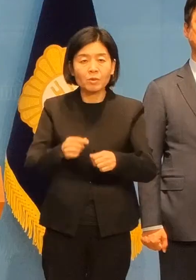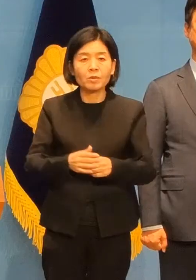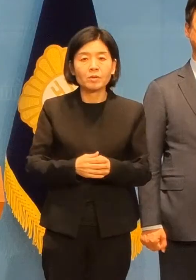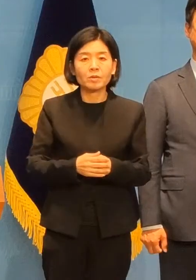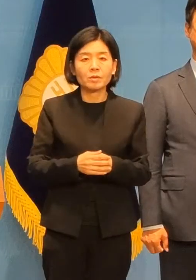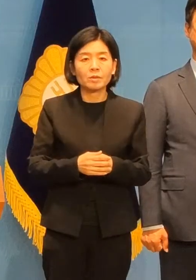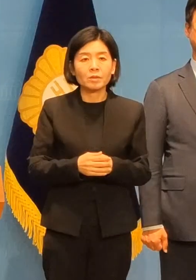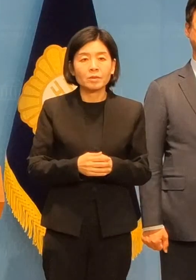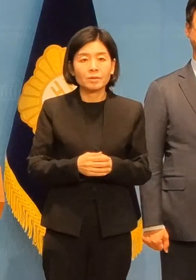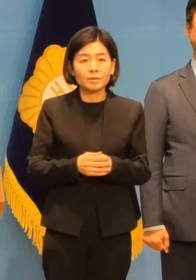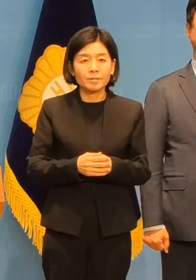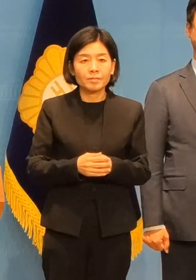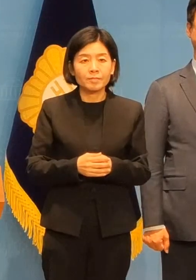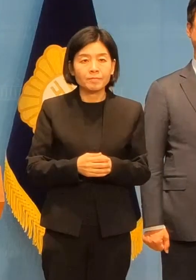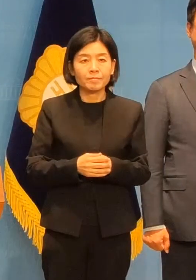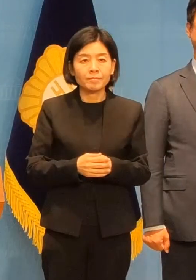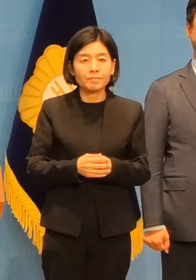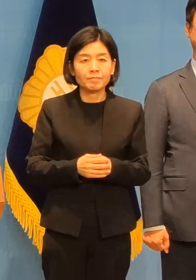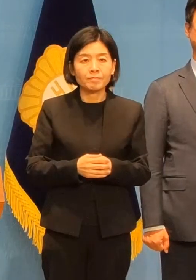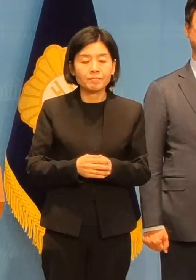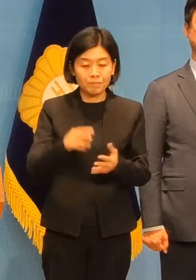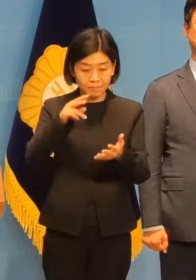준비된 기자회견은 낭독하도록 하겠습니다.